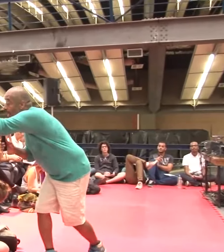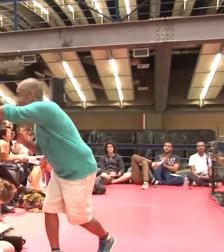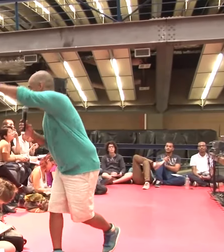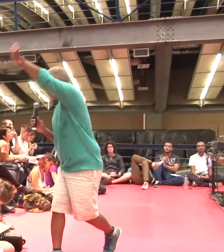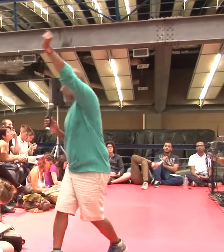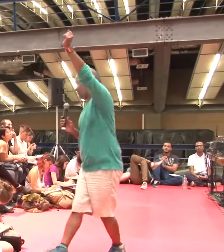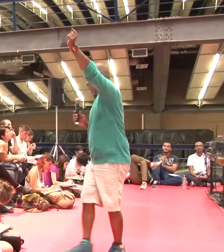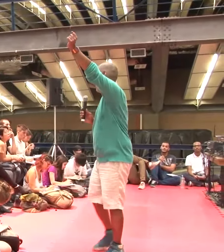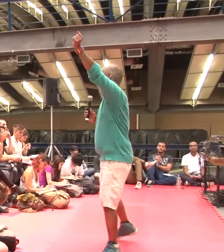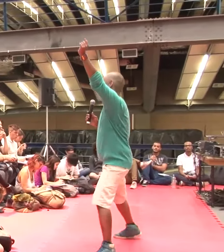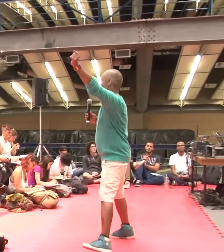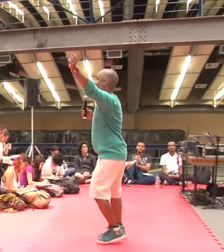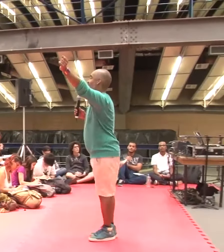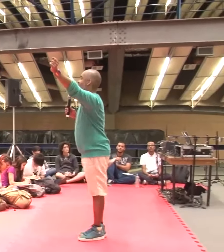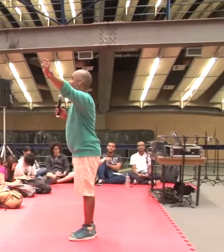Brian.